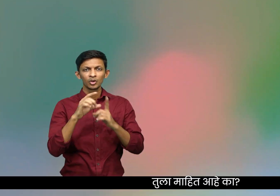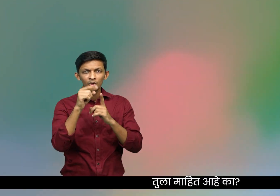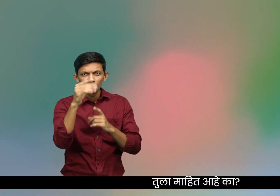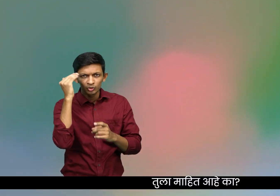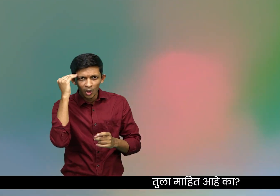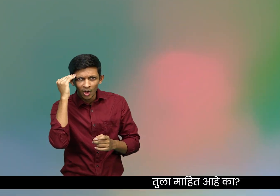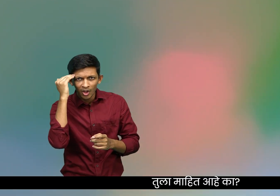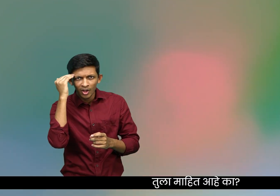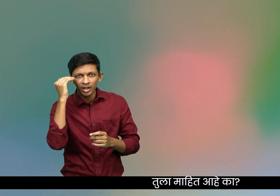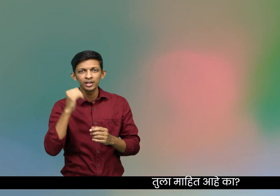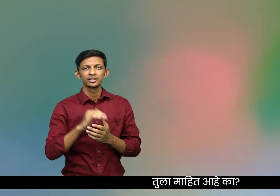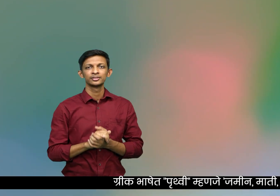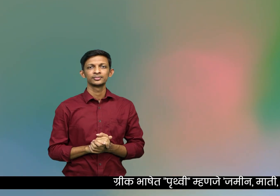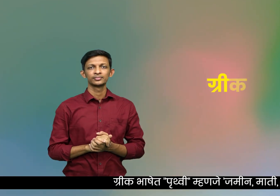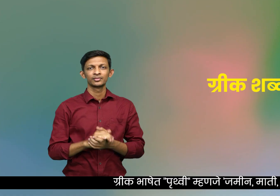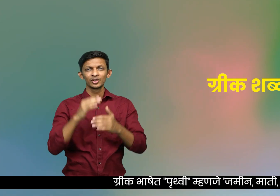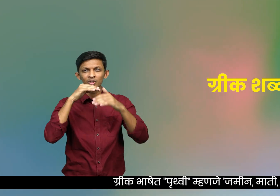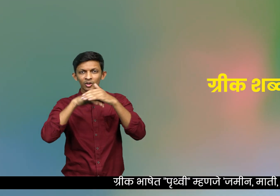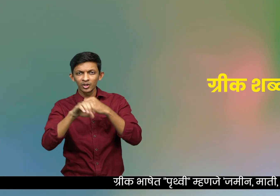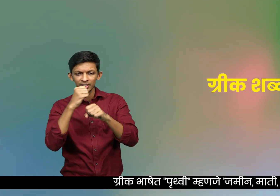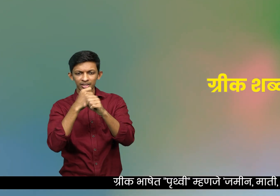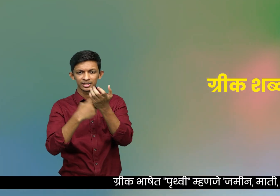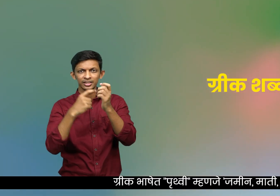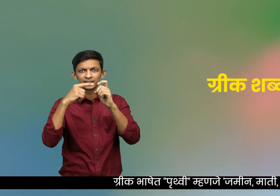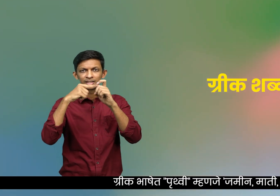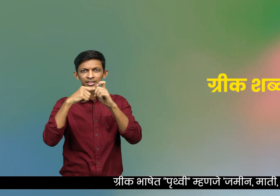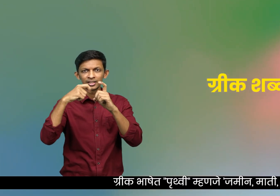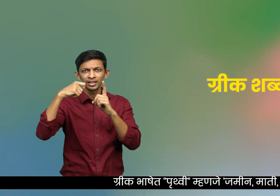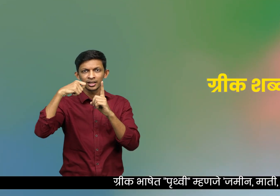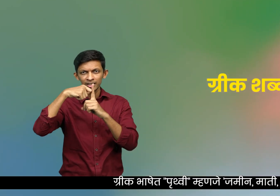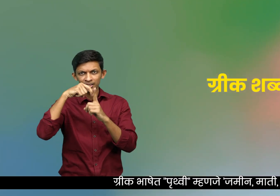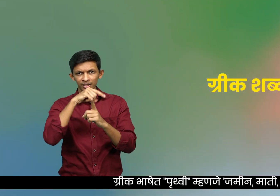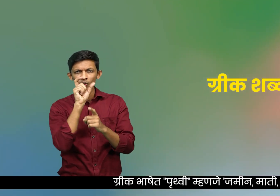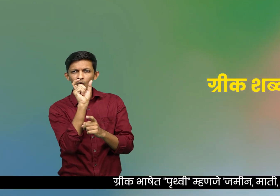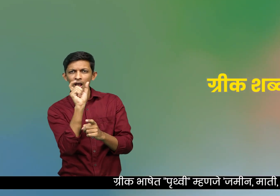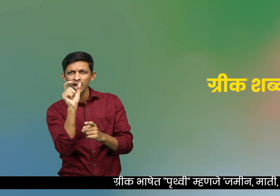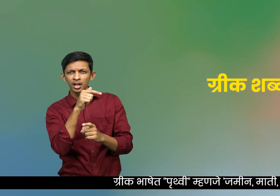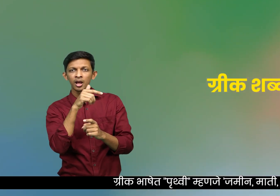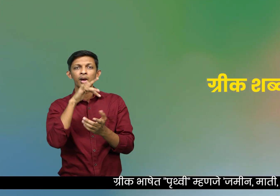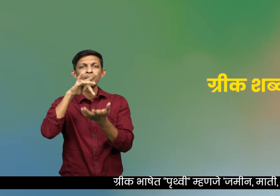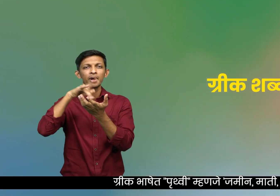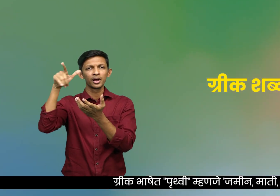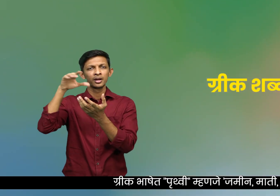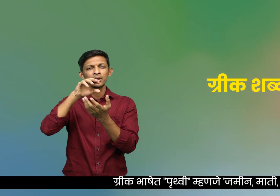तुला माहित आहे क्या, ग्रीक भाषेत पृथ्वी म्हणजे जमीन, माती,